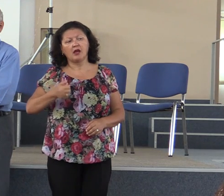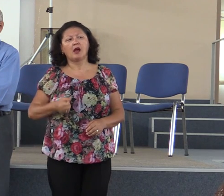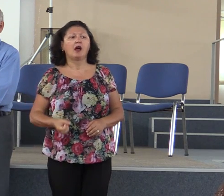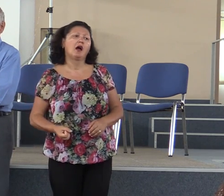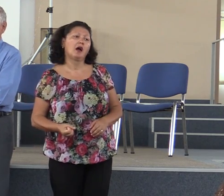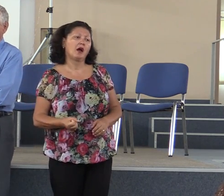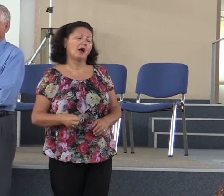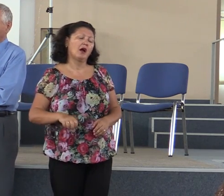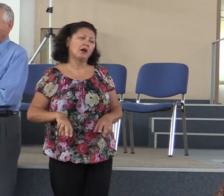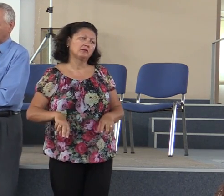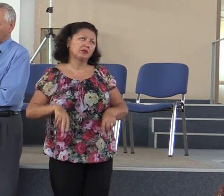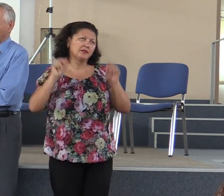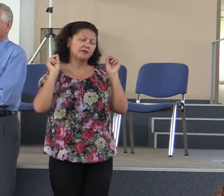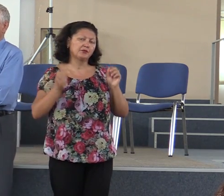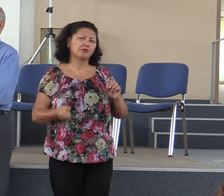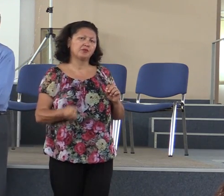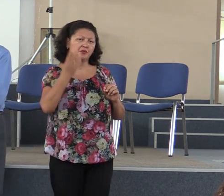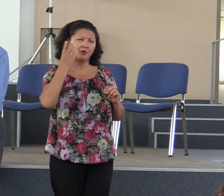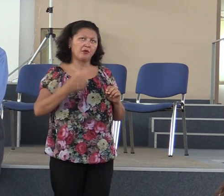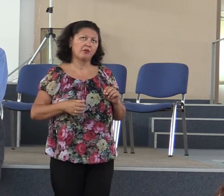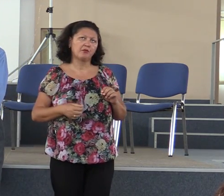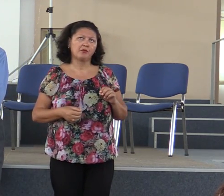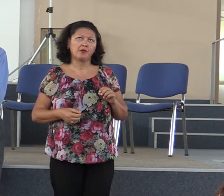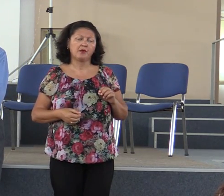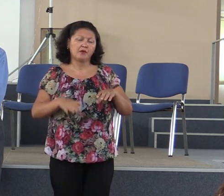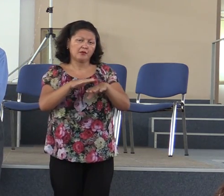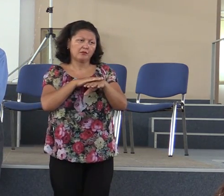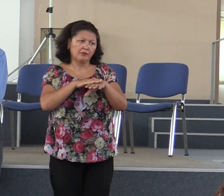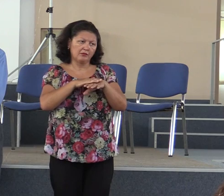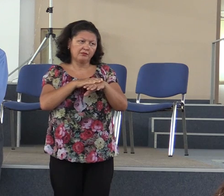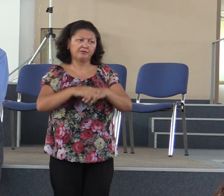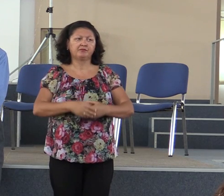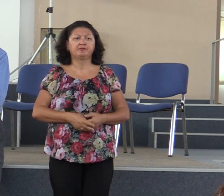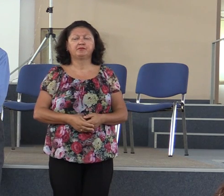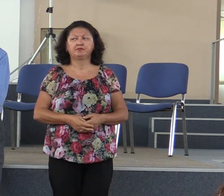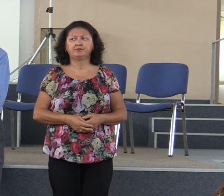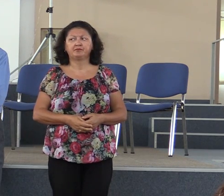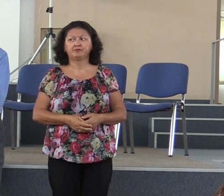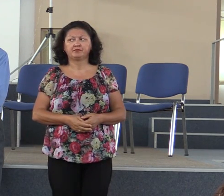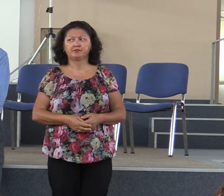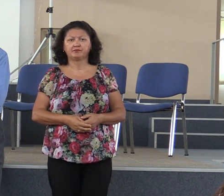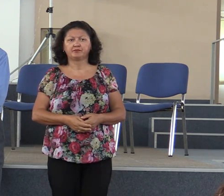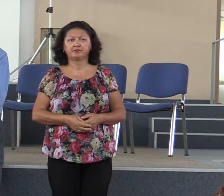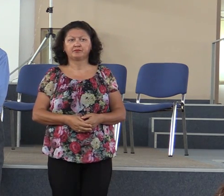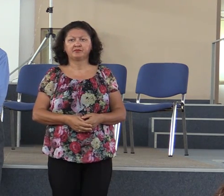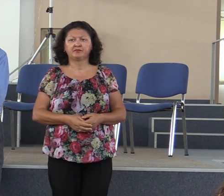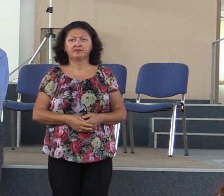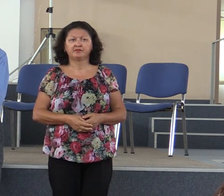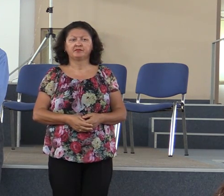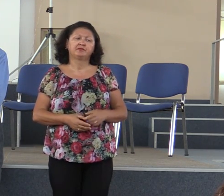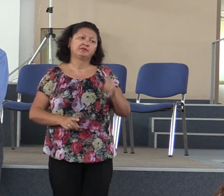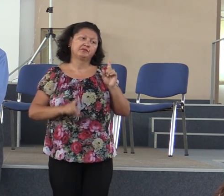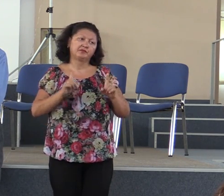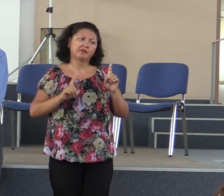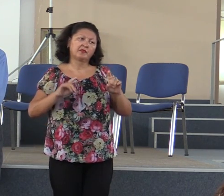al iertării. And when that happened, și când aceasta se întâmplă, God used him in a way that changed